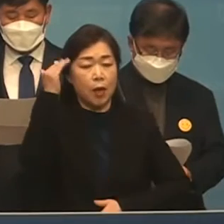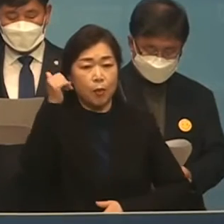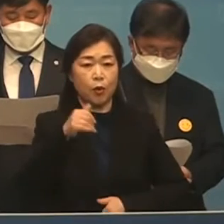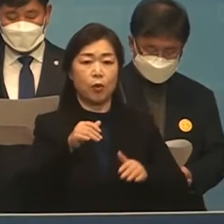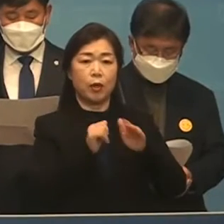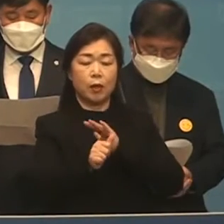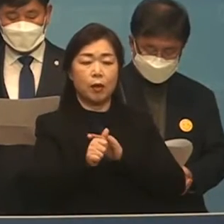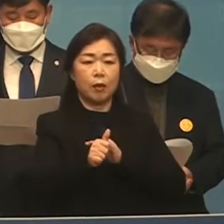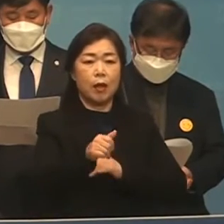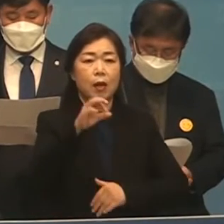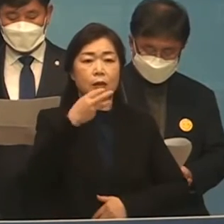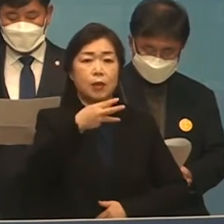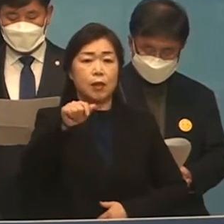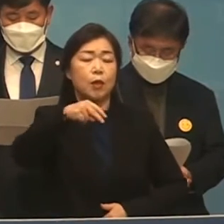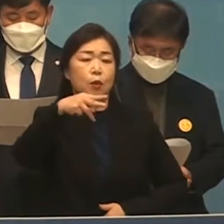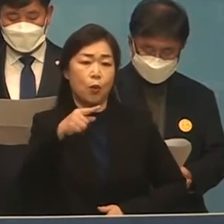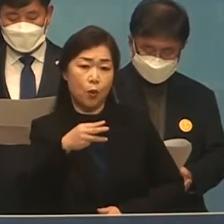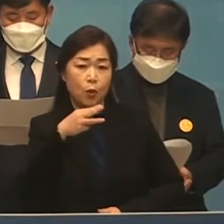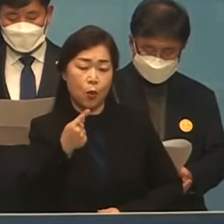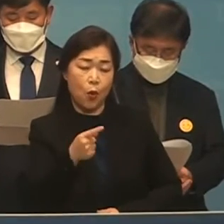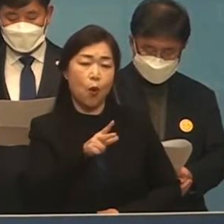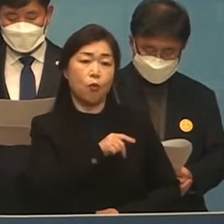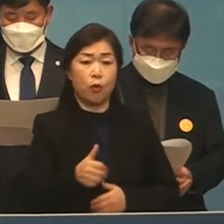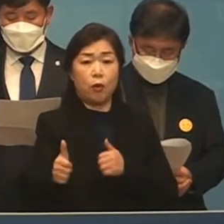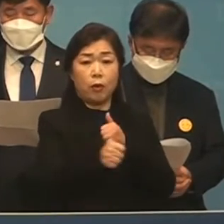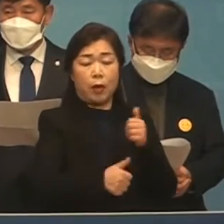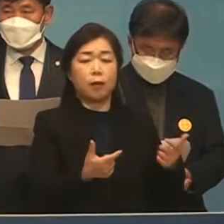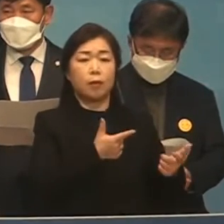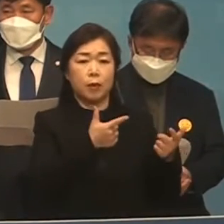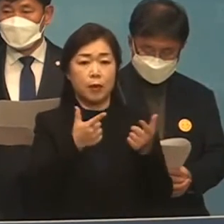대한민국 대전환 선대위 을 지키는